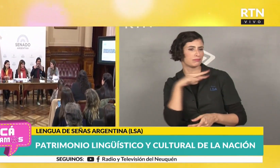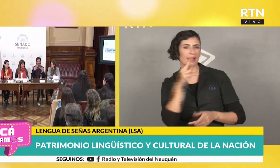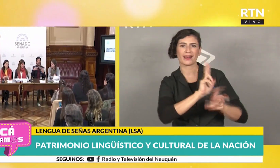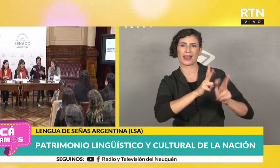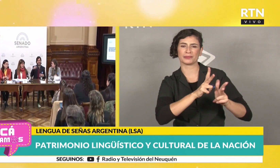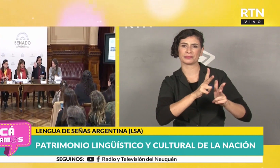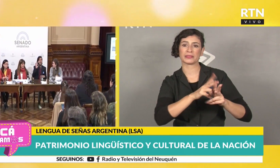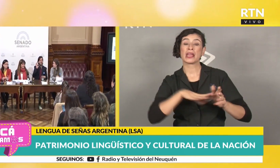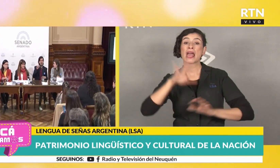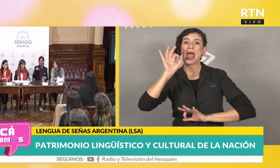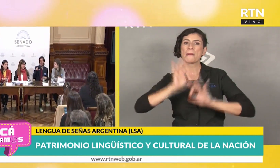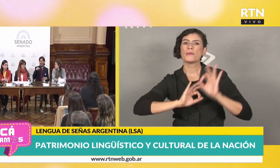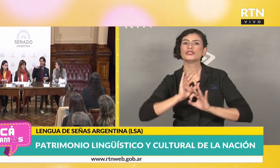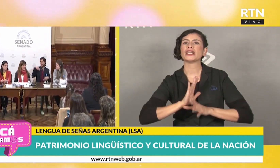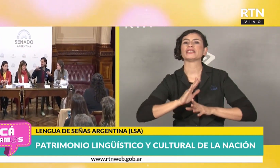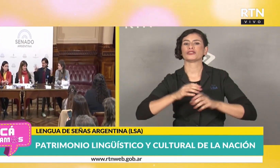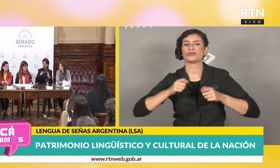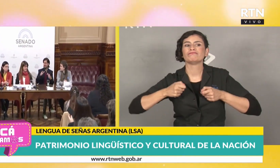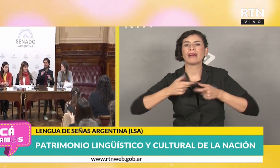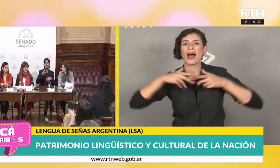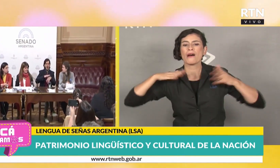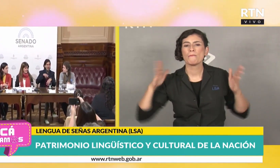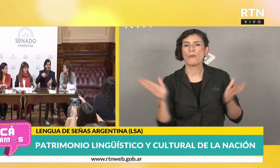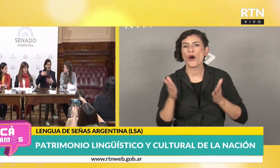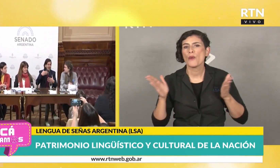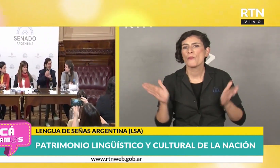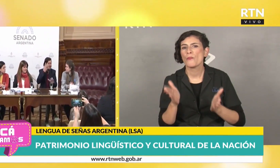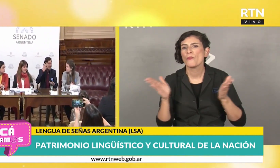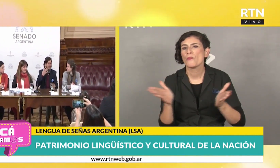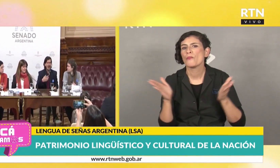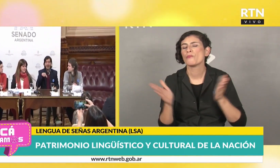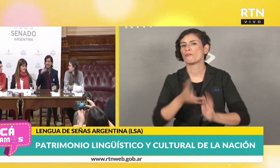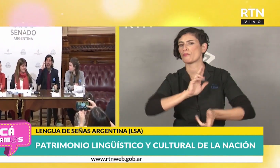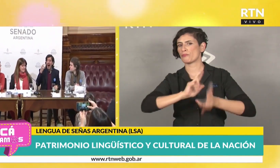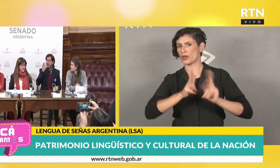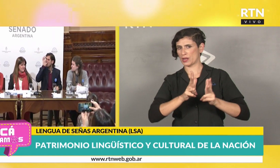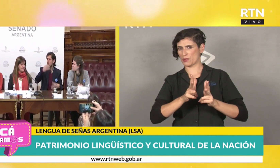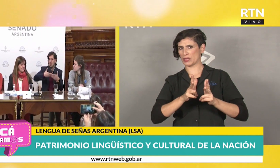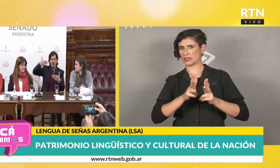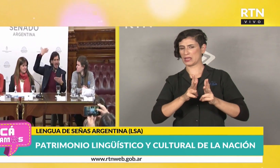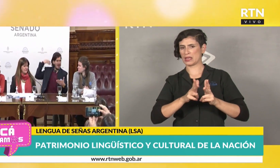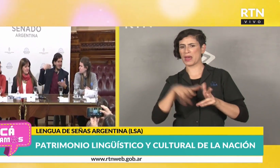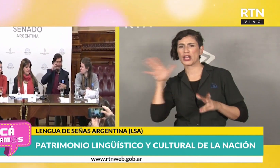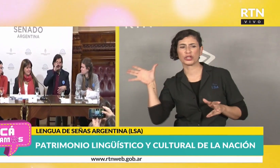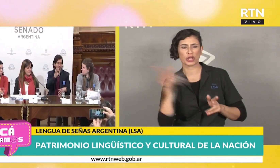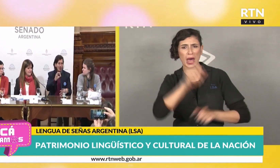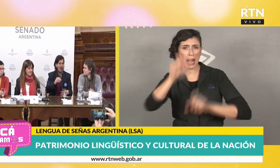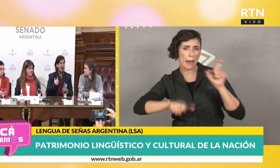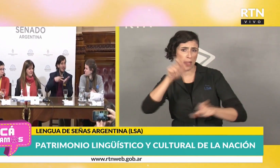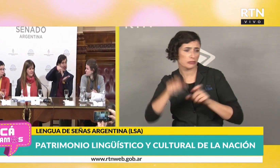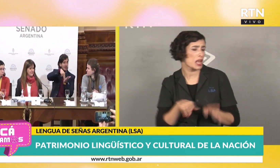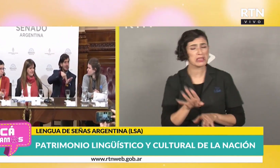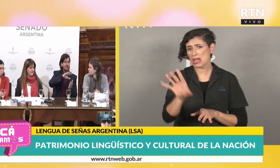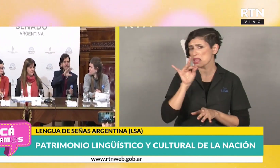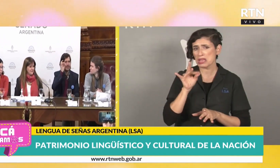al Gobierno Nacional a fomentar el uso de la LSA de todas las personas que por algún motivo elijan comunicarse en dicha